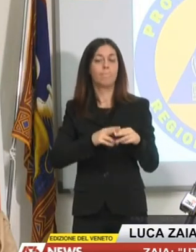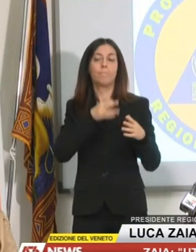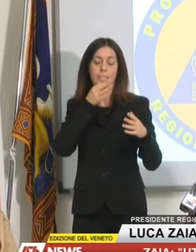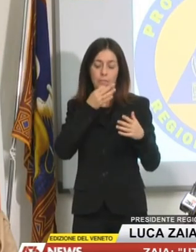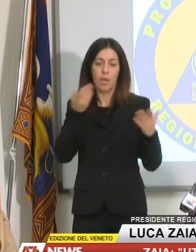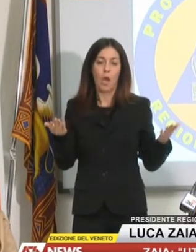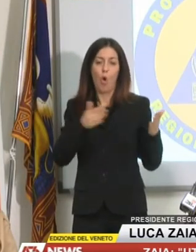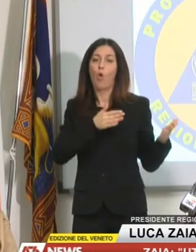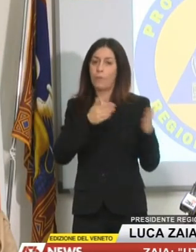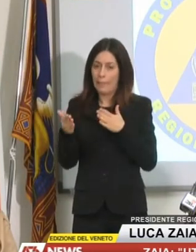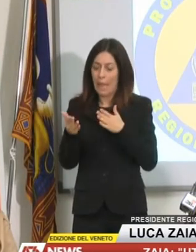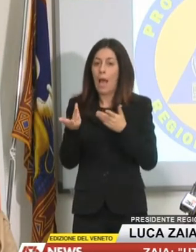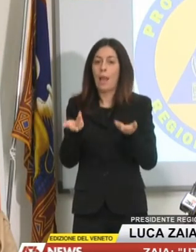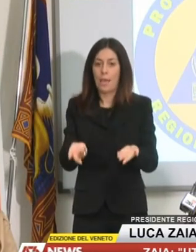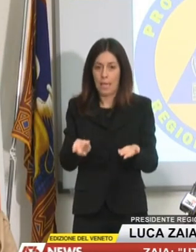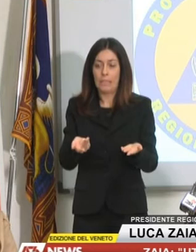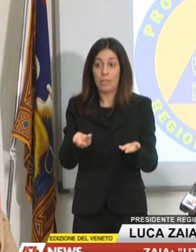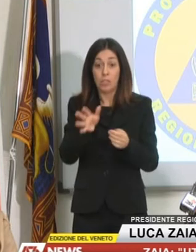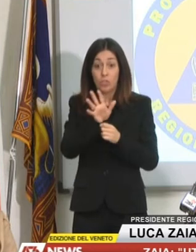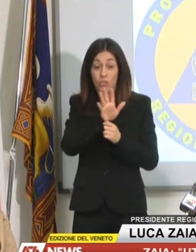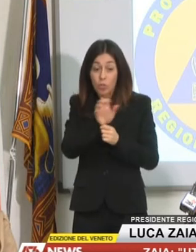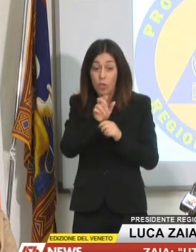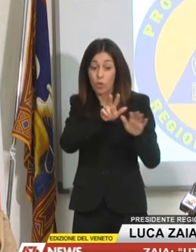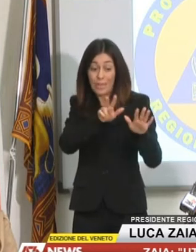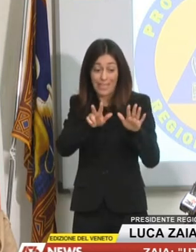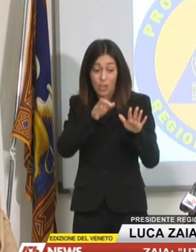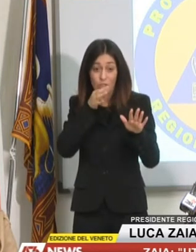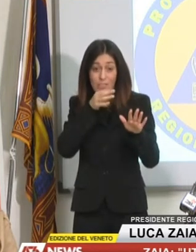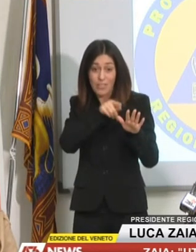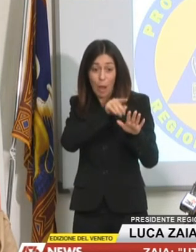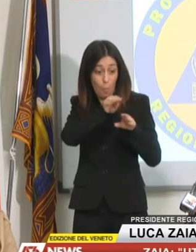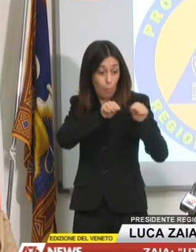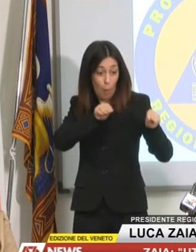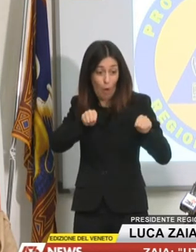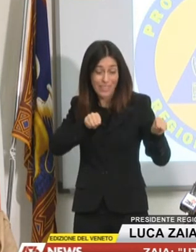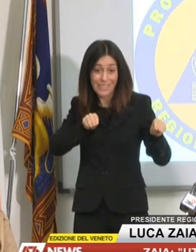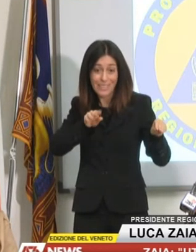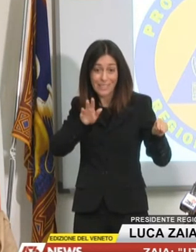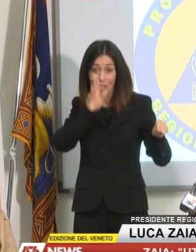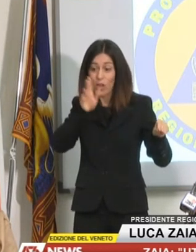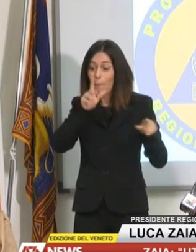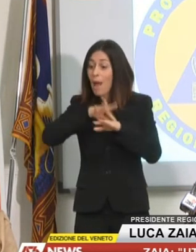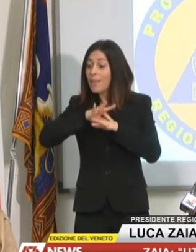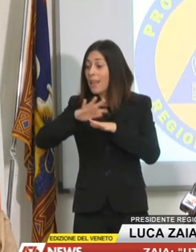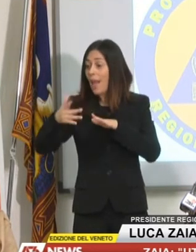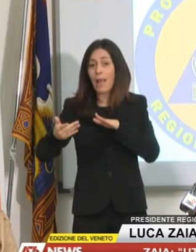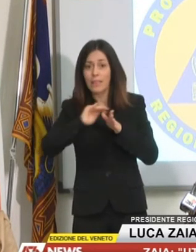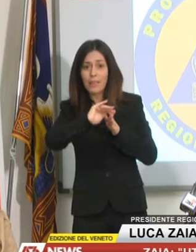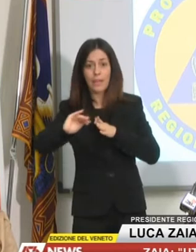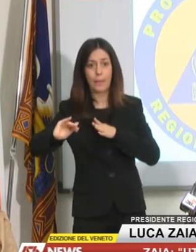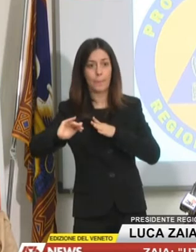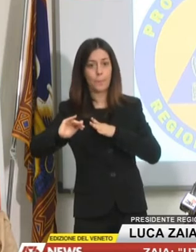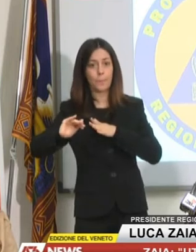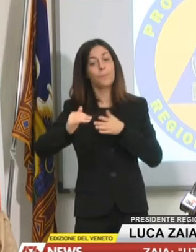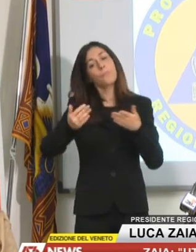ospedali, perché comunque sono 588 posti che avremmo dedicato volentieri ad altre patologie. Siamo preoccupati